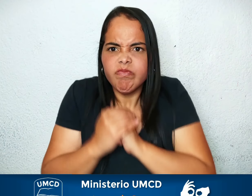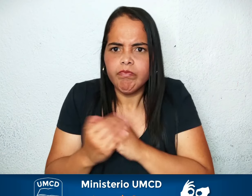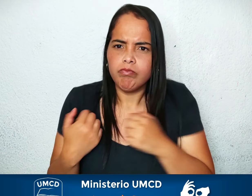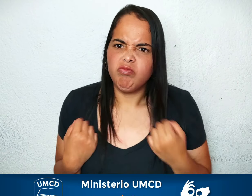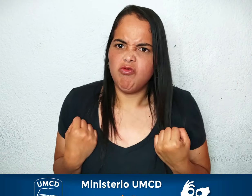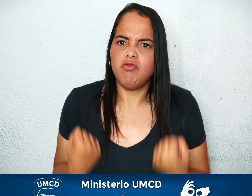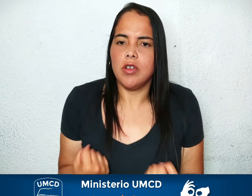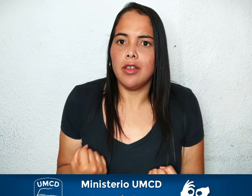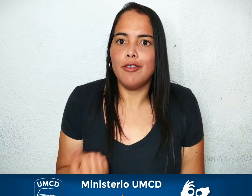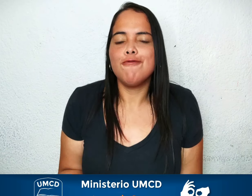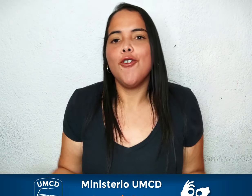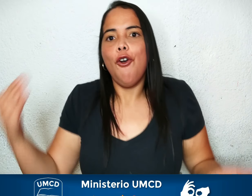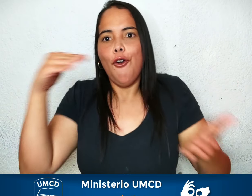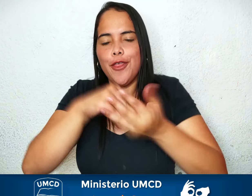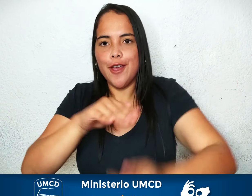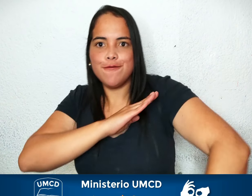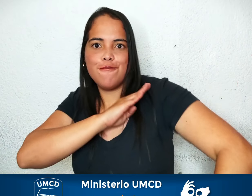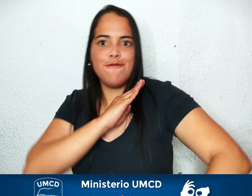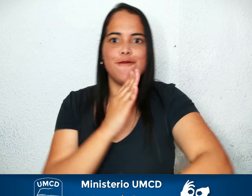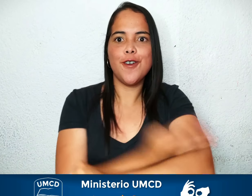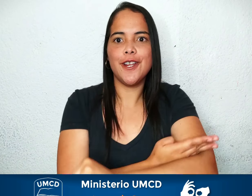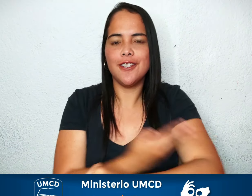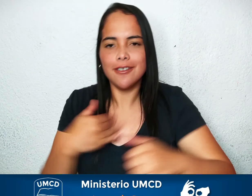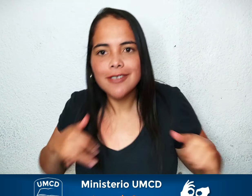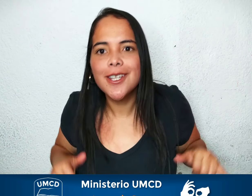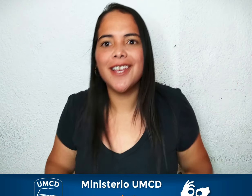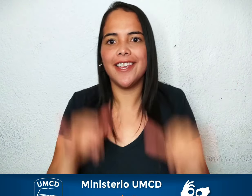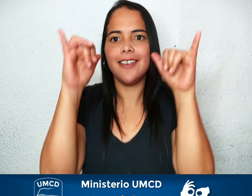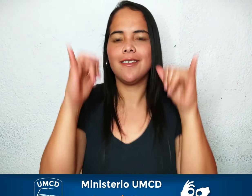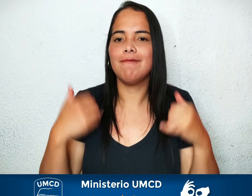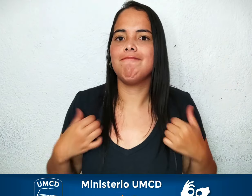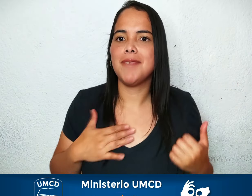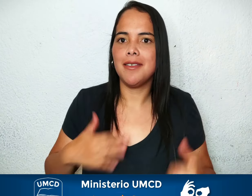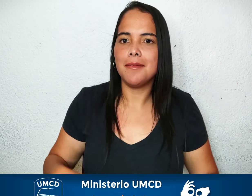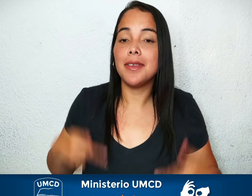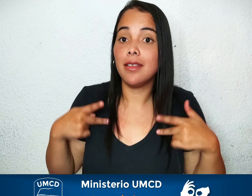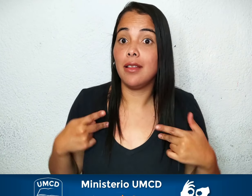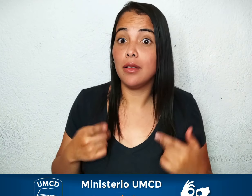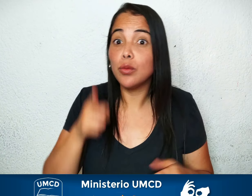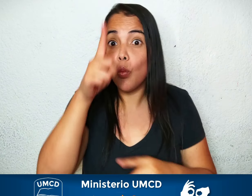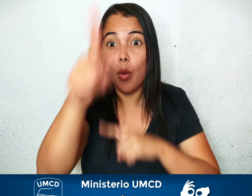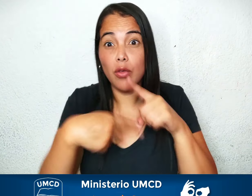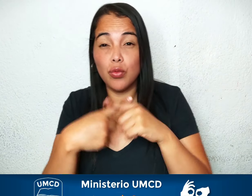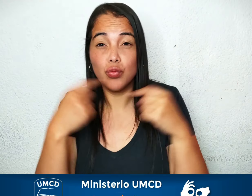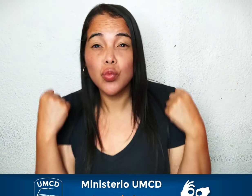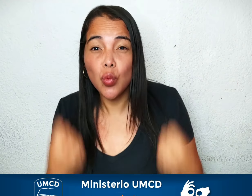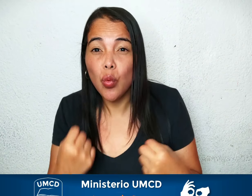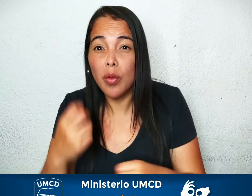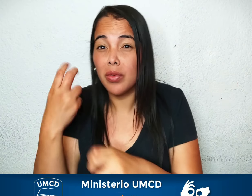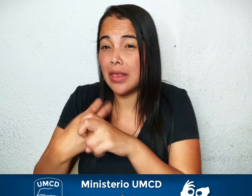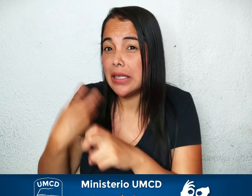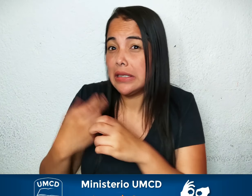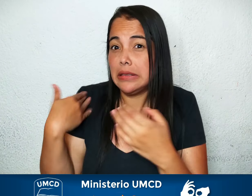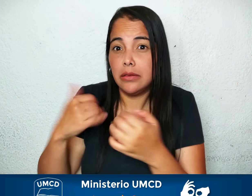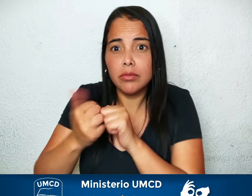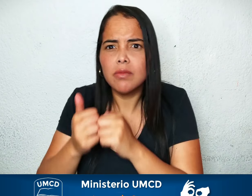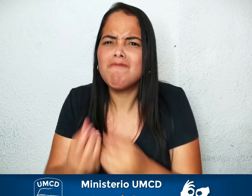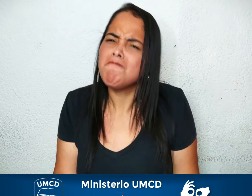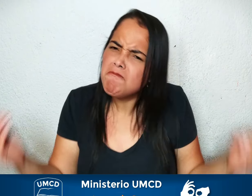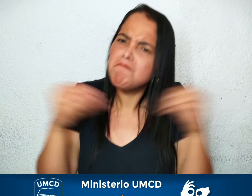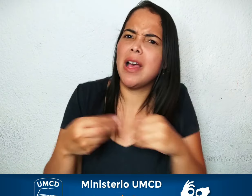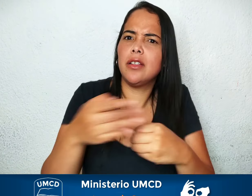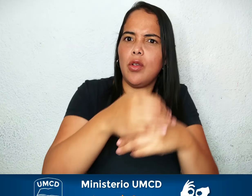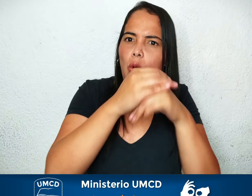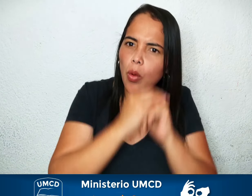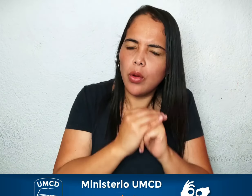Espíritu Santo que tenemos nuevas fuerzas para seguir adelante. Entre más duro, más